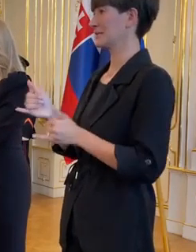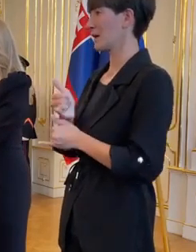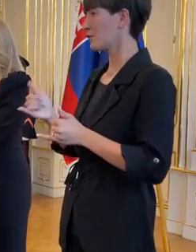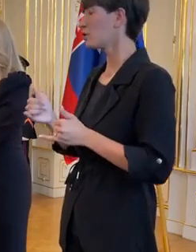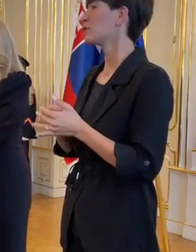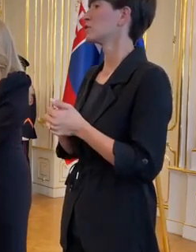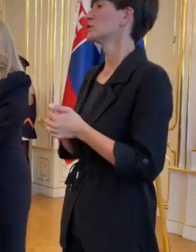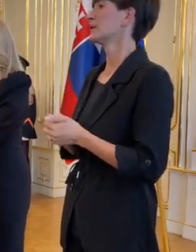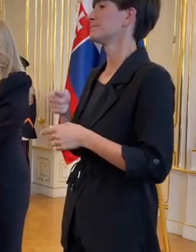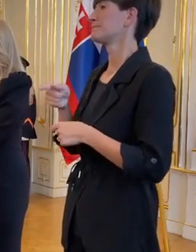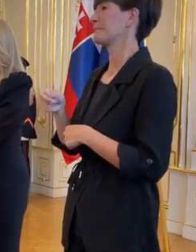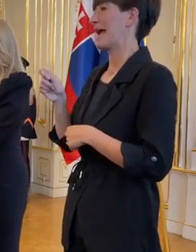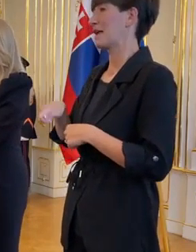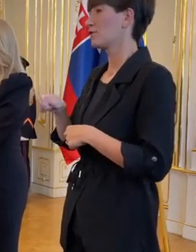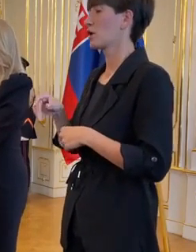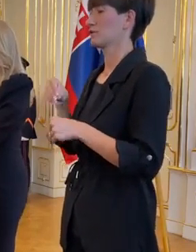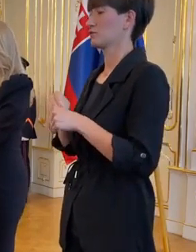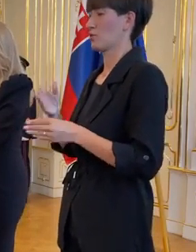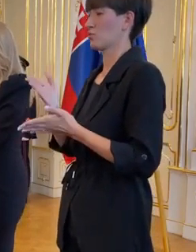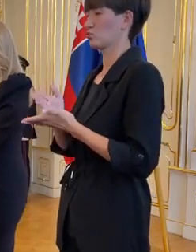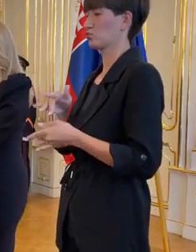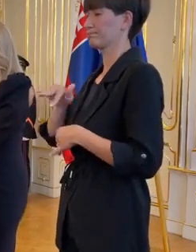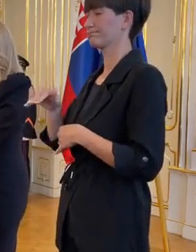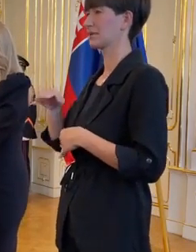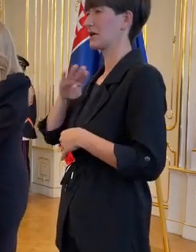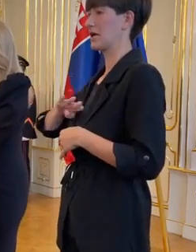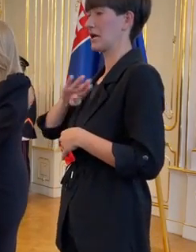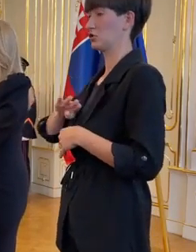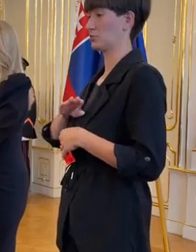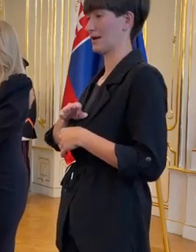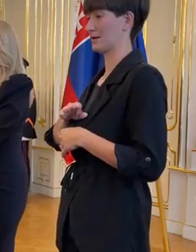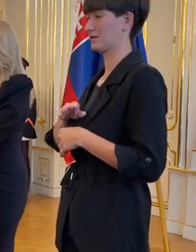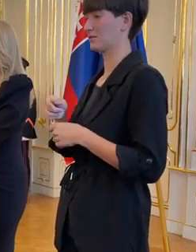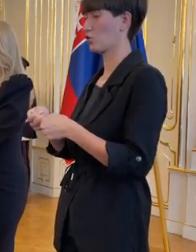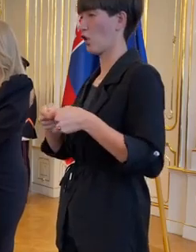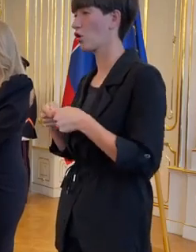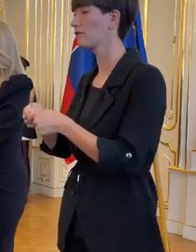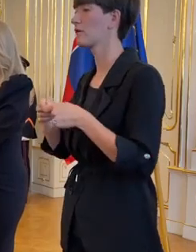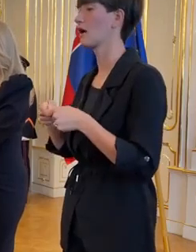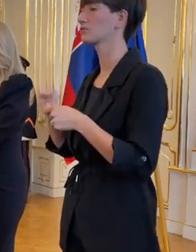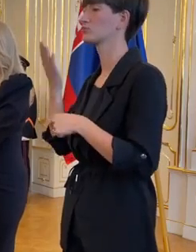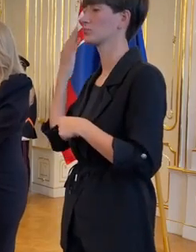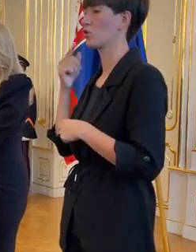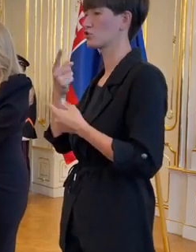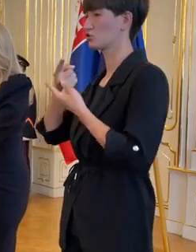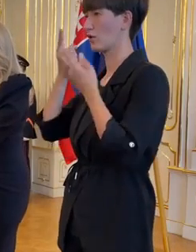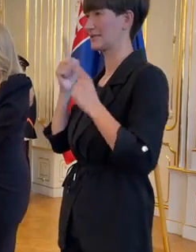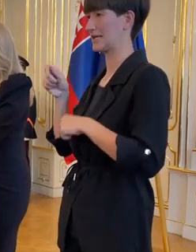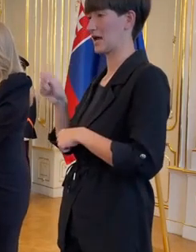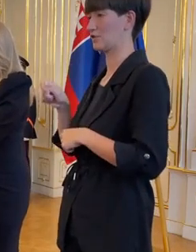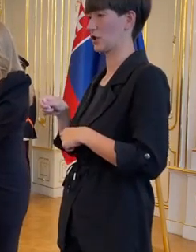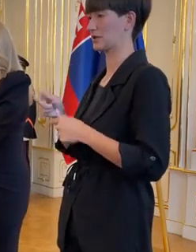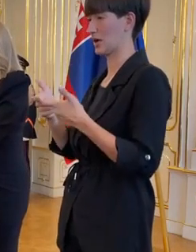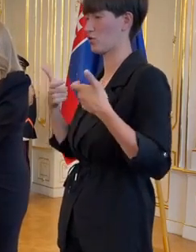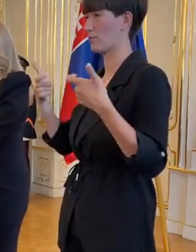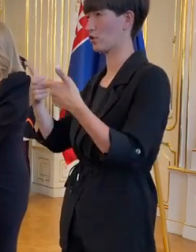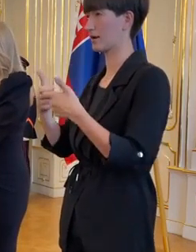si vybudovali rešpekt kolegov, ktorých ste Slovenskej advokátskej komore reprezentovali. Príchodom na